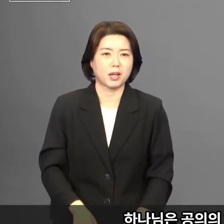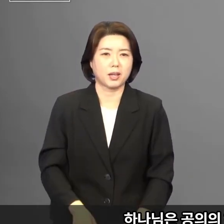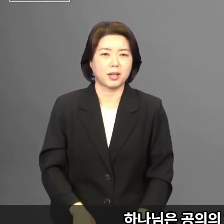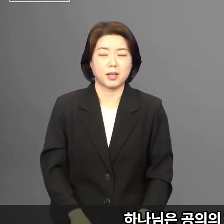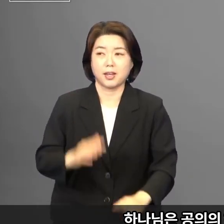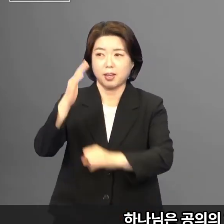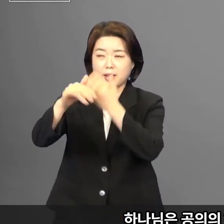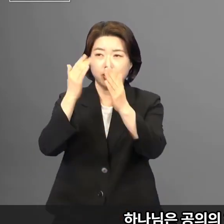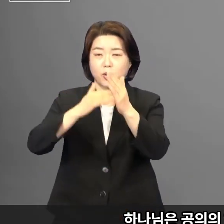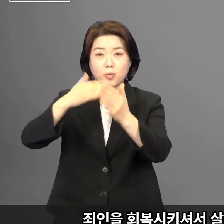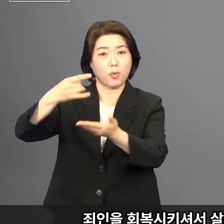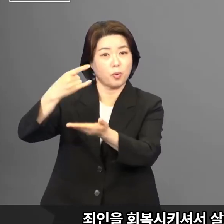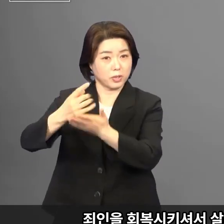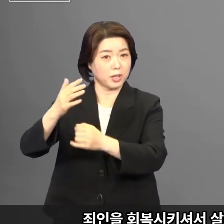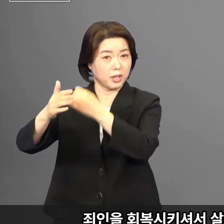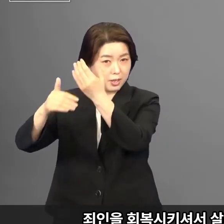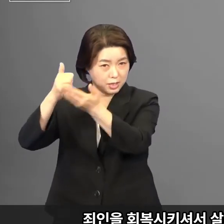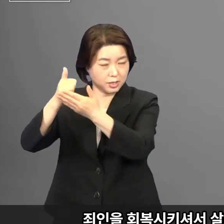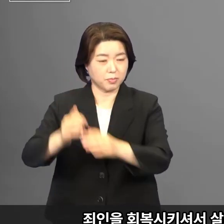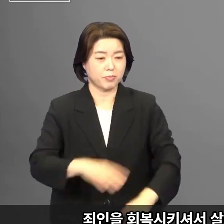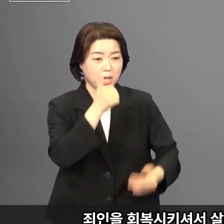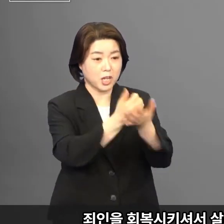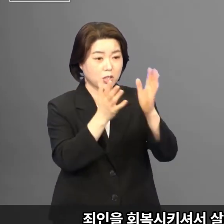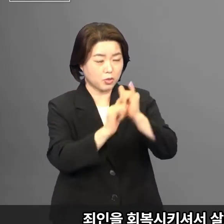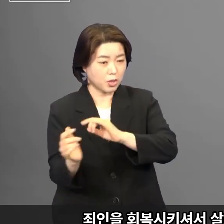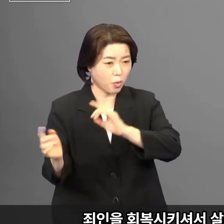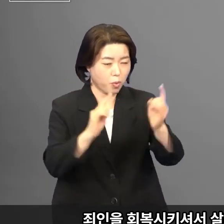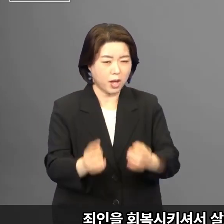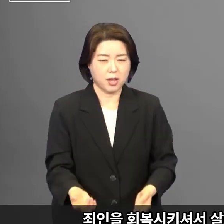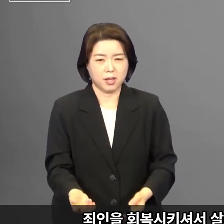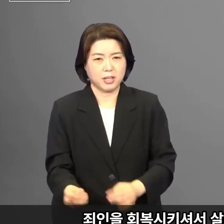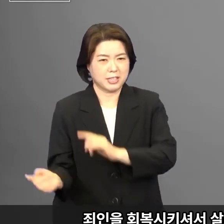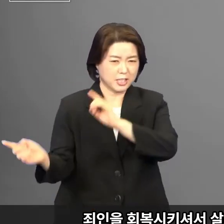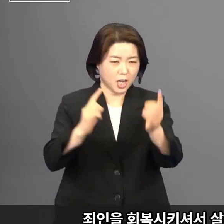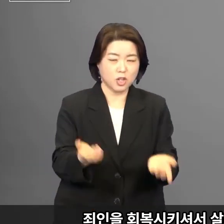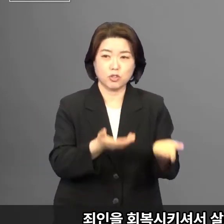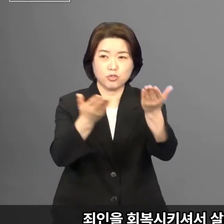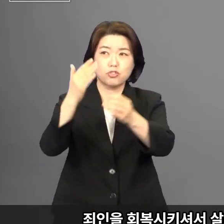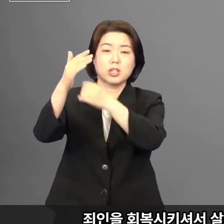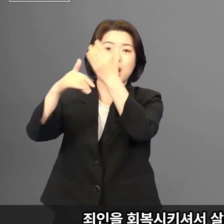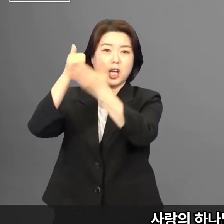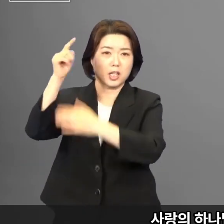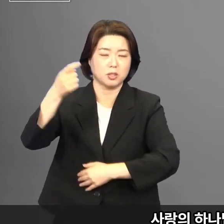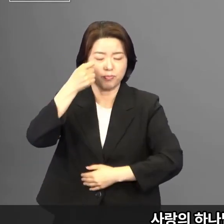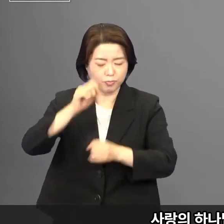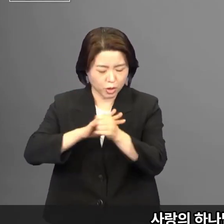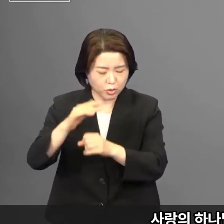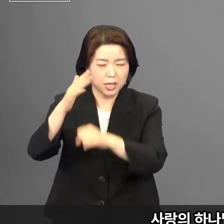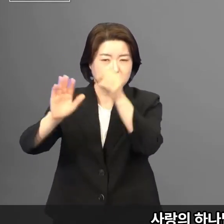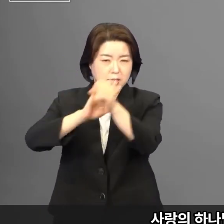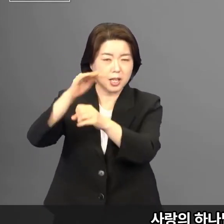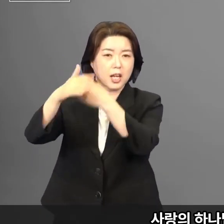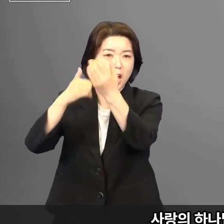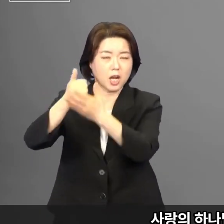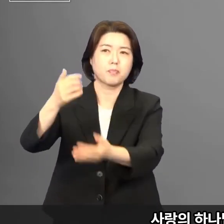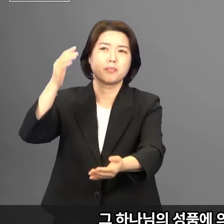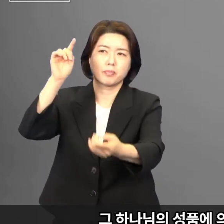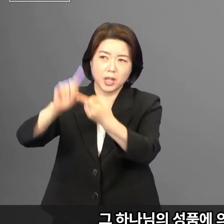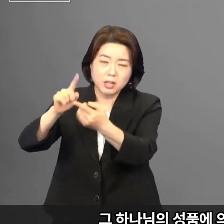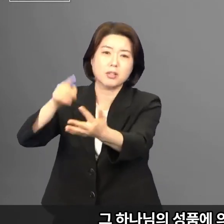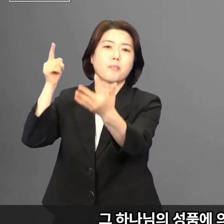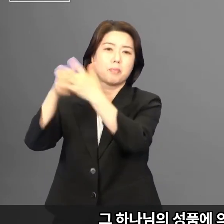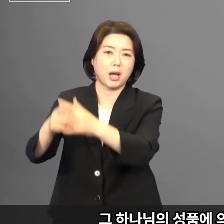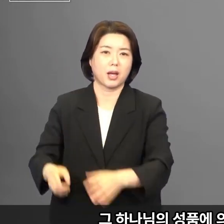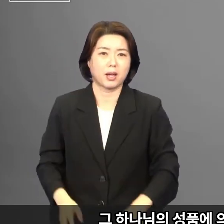공의의 하나님이시기도 하지만 죄인을 회복시키셔서 살리시는 하나님, 긍휼의 하나님, 사랑의 하나님을 알았기 때문에